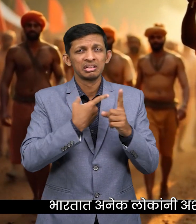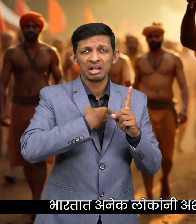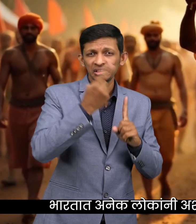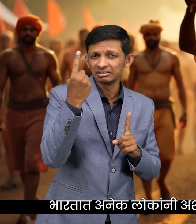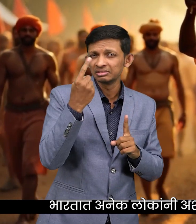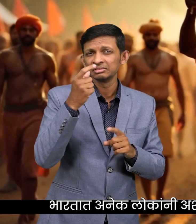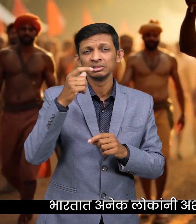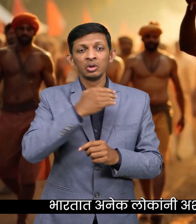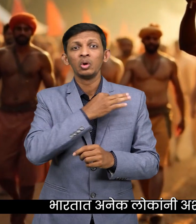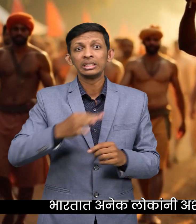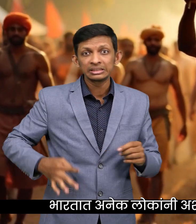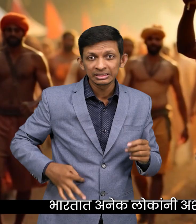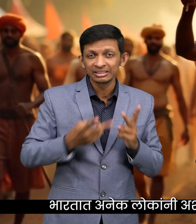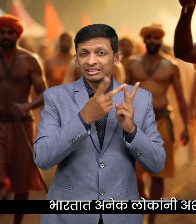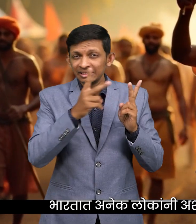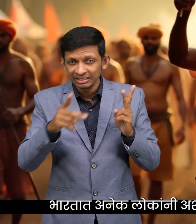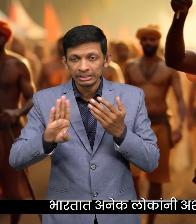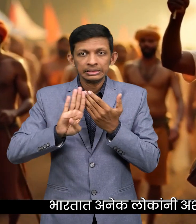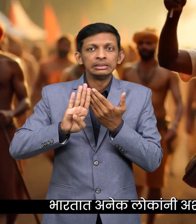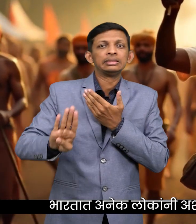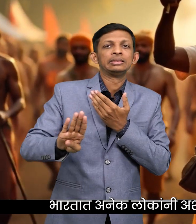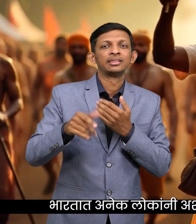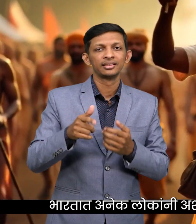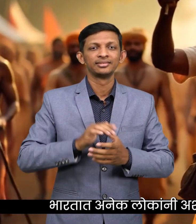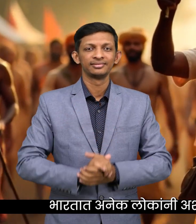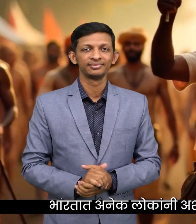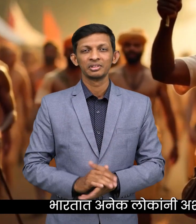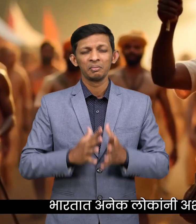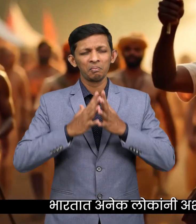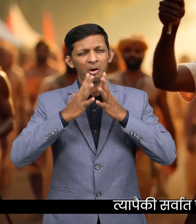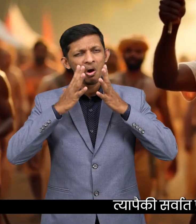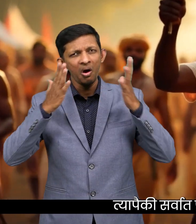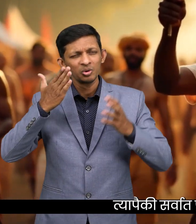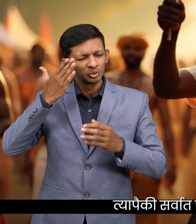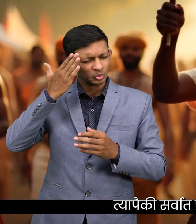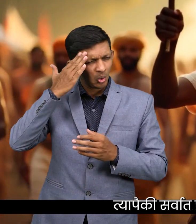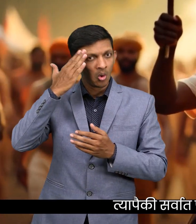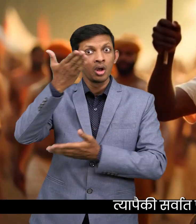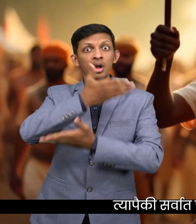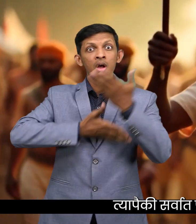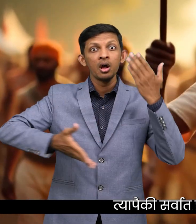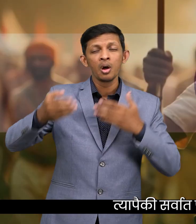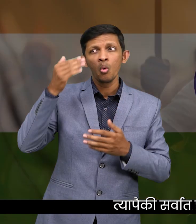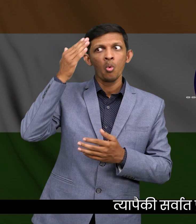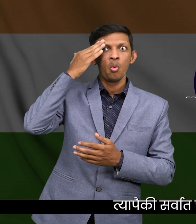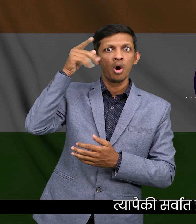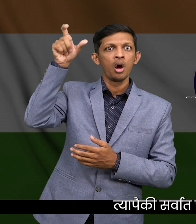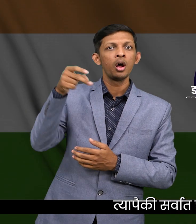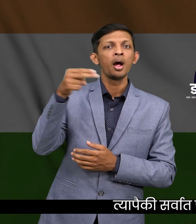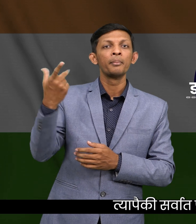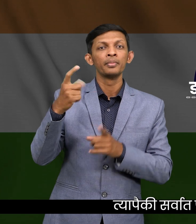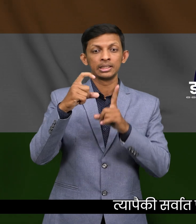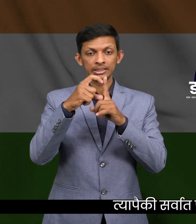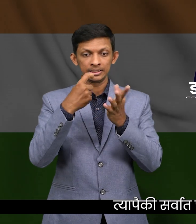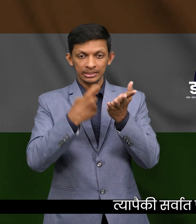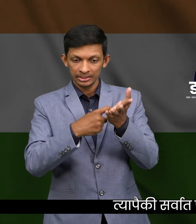अत्याचाराविरुद्ध लढा दिला आहे. त्यापैकी सर्वात प्रमुख डॉक्टर B.R.